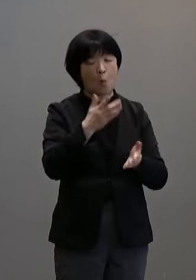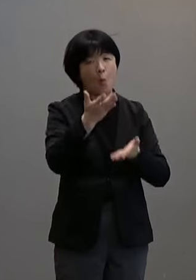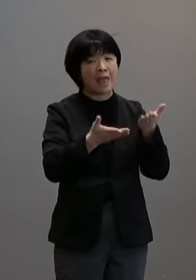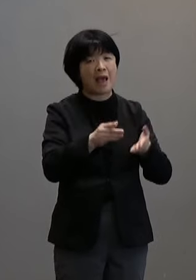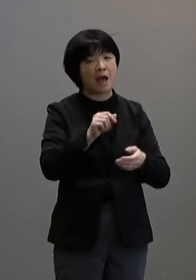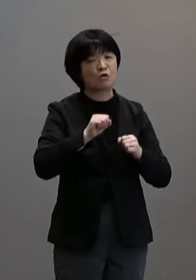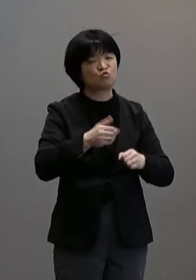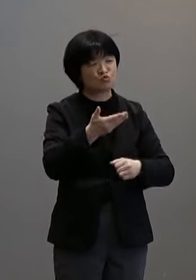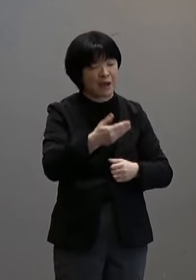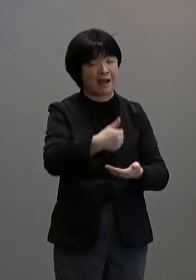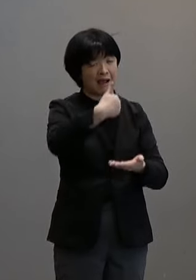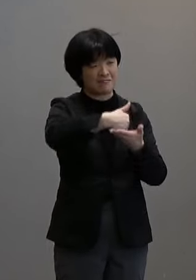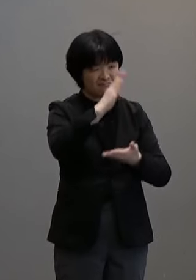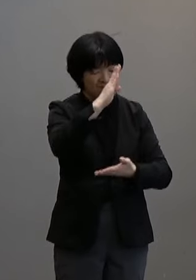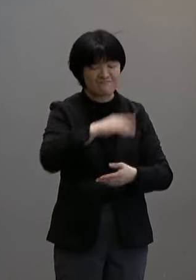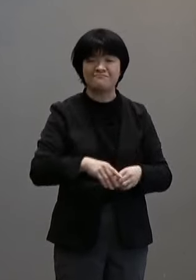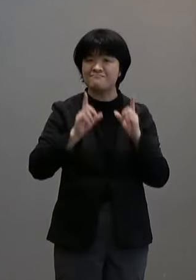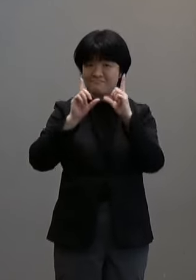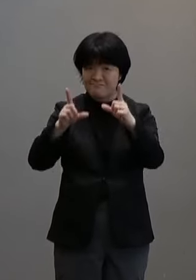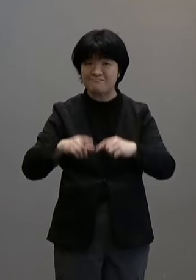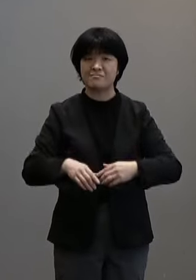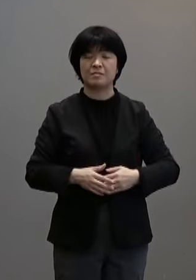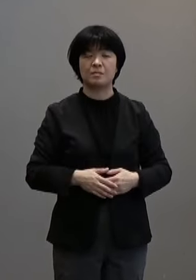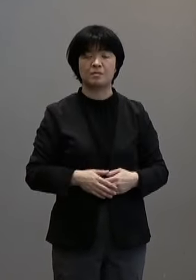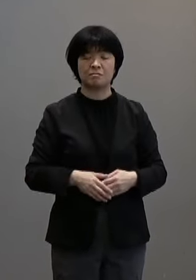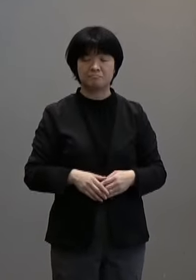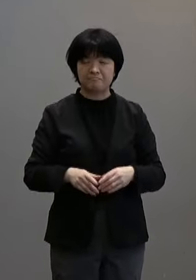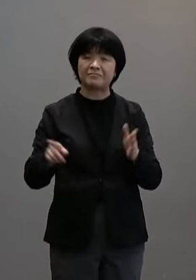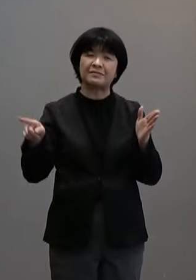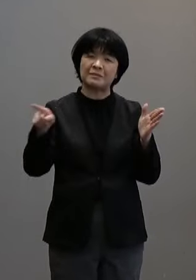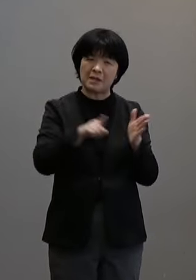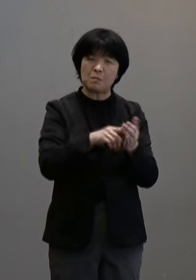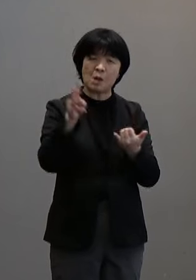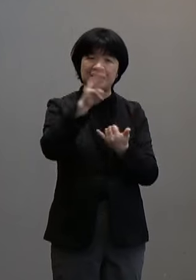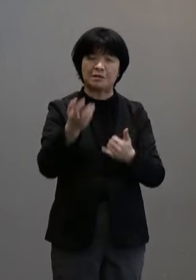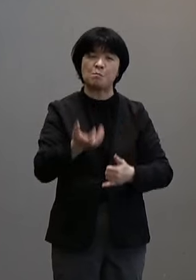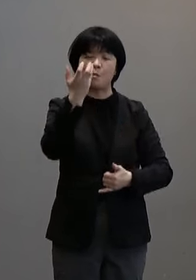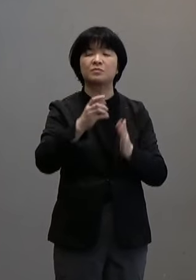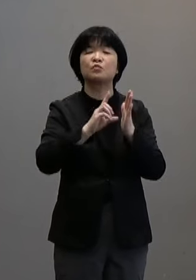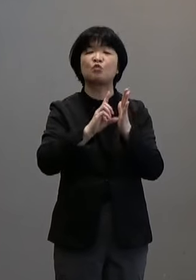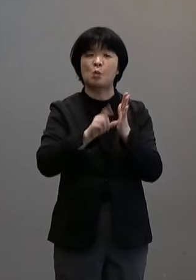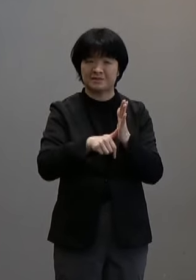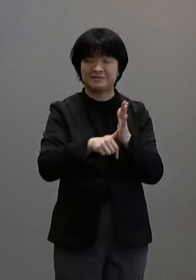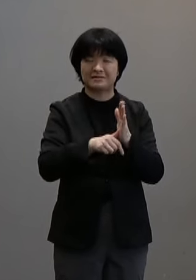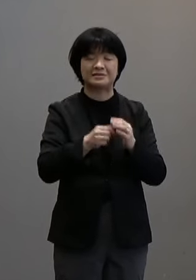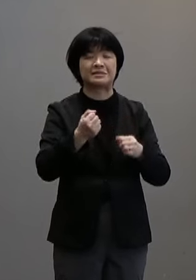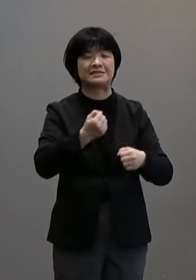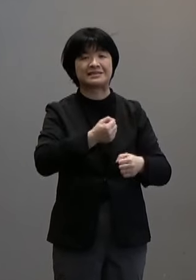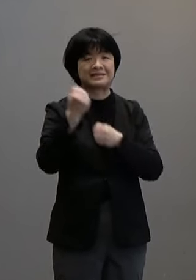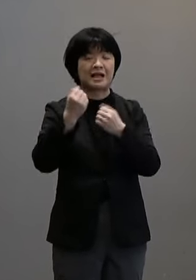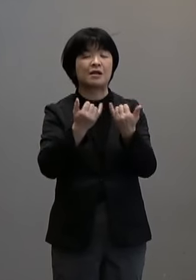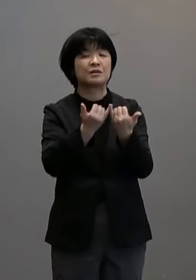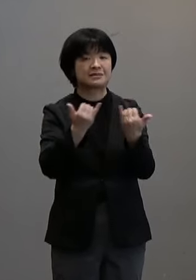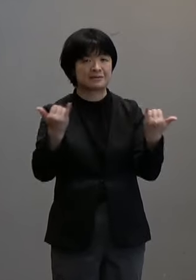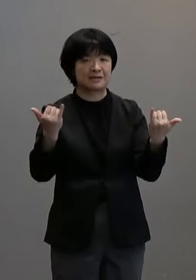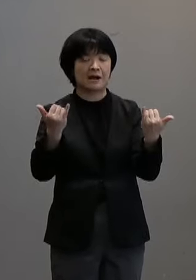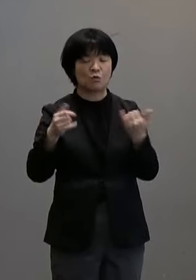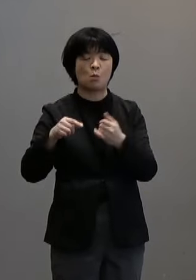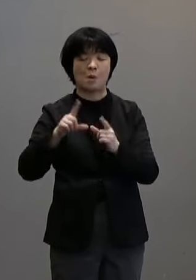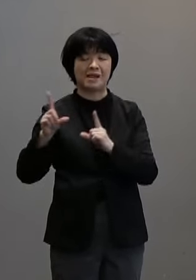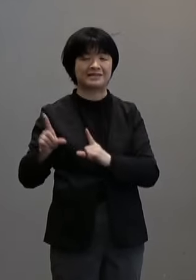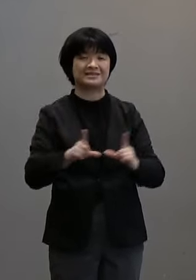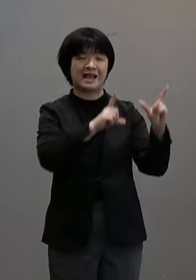教えてください。お願いします。 そうですね、これまでも災害時にそうした避難された方のですね、その生活